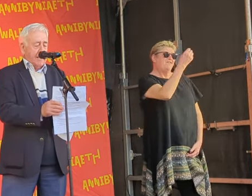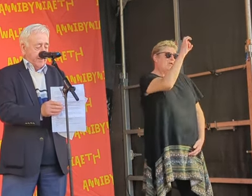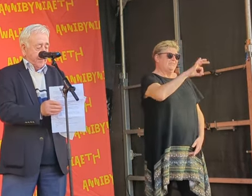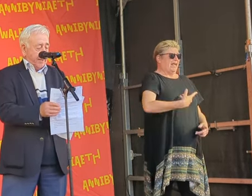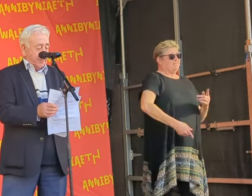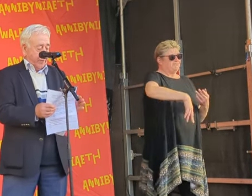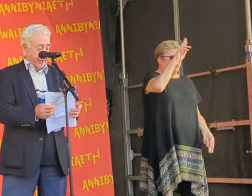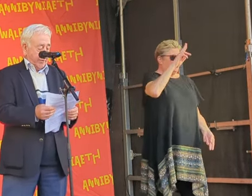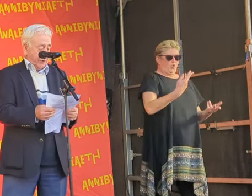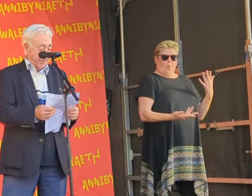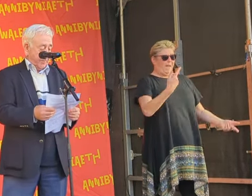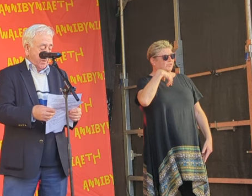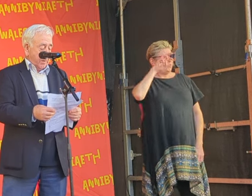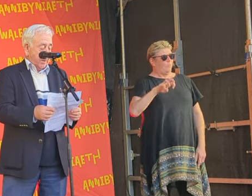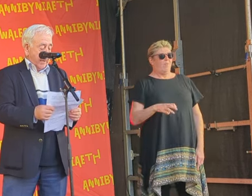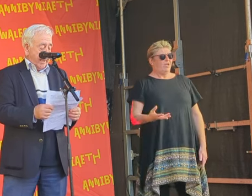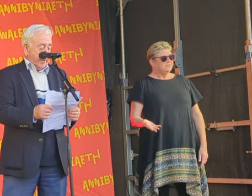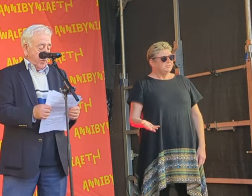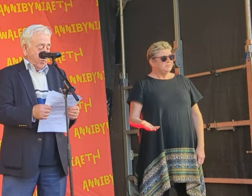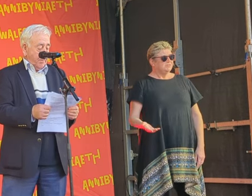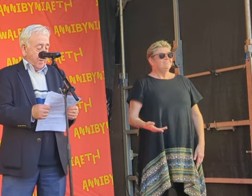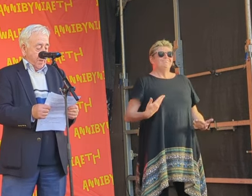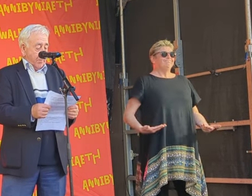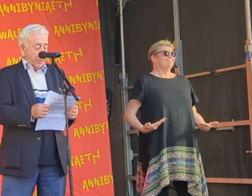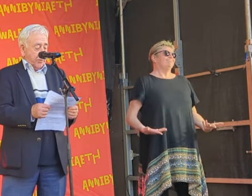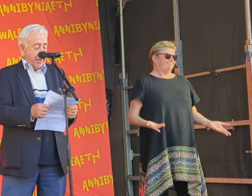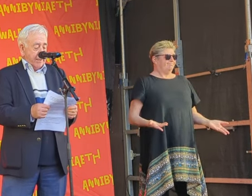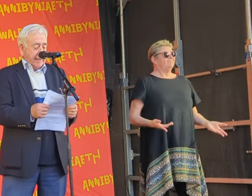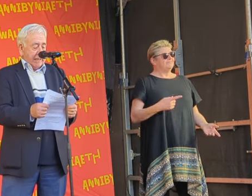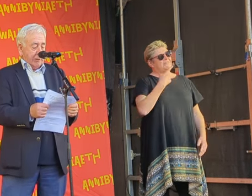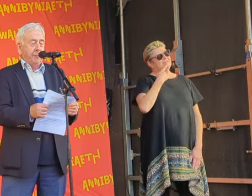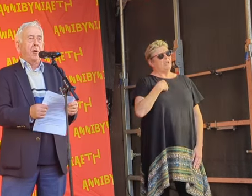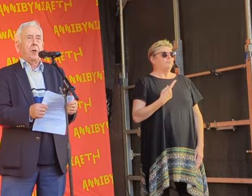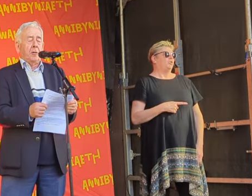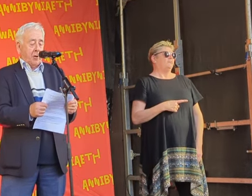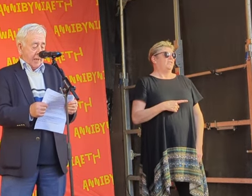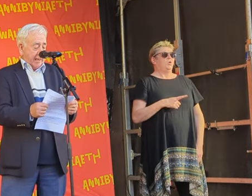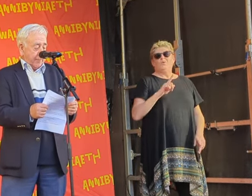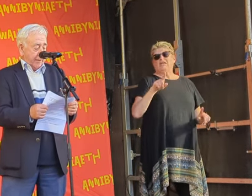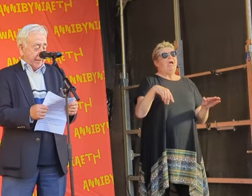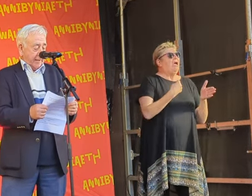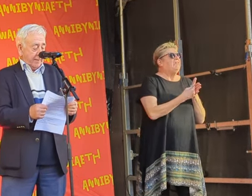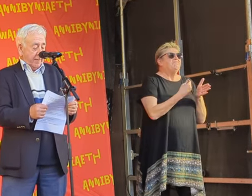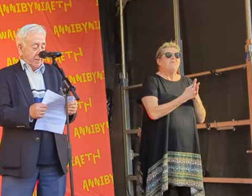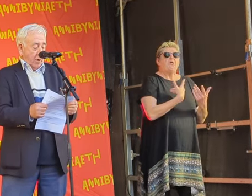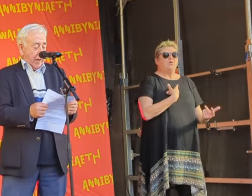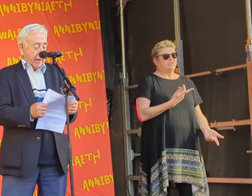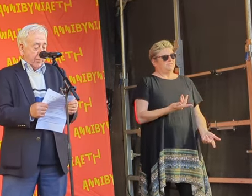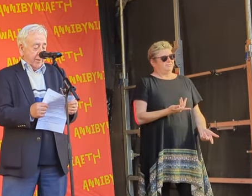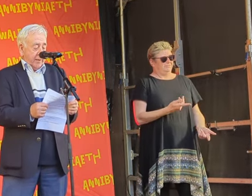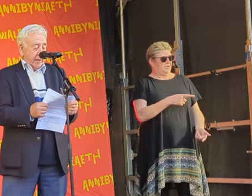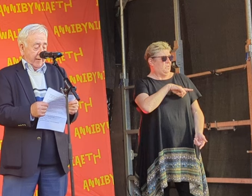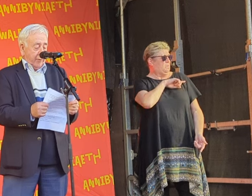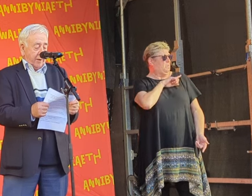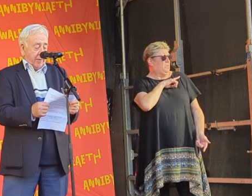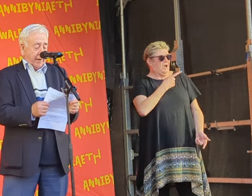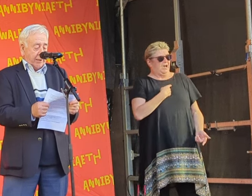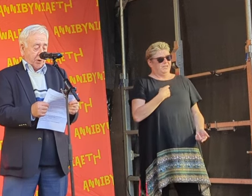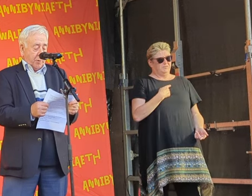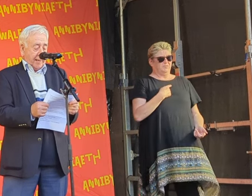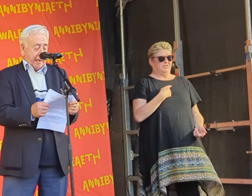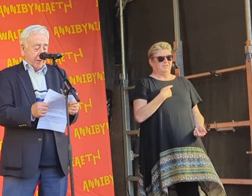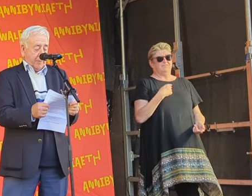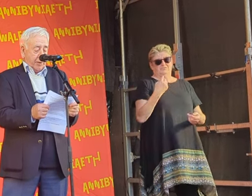50% higher than that of Wales. Heddiw, maen nhw'n deud na allan fforddio annibyniaeth. Oherwydd ei fod